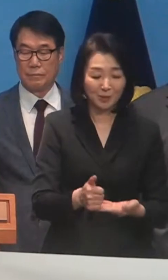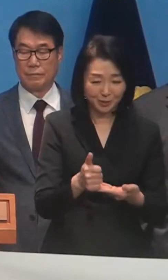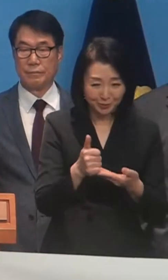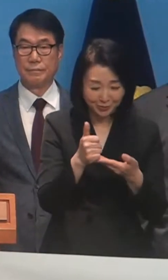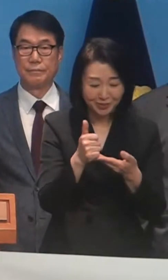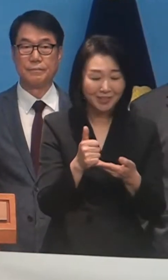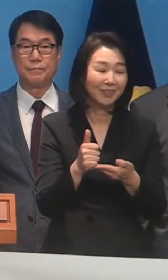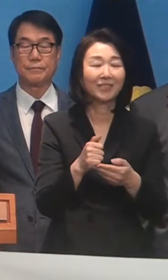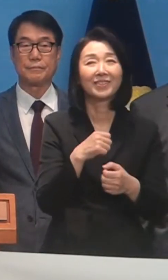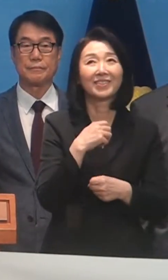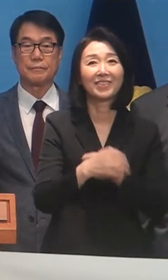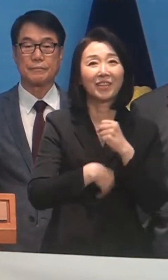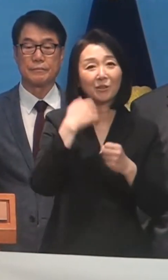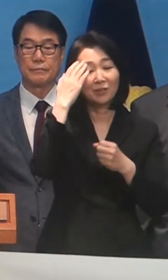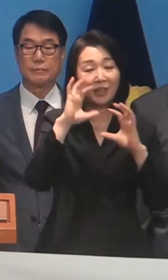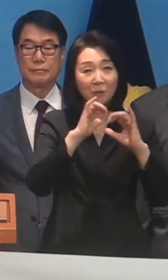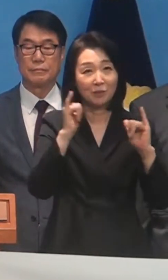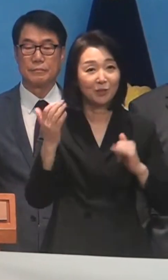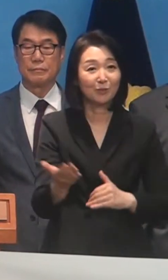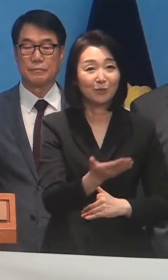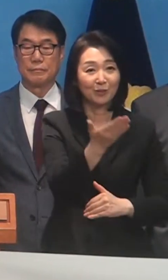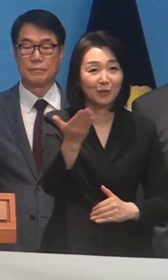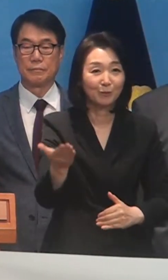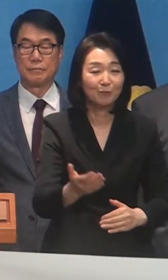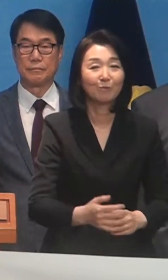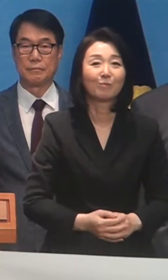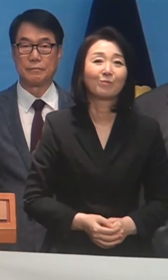존경하는 자유대한민국 국민 여러분,